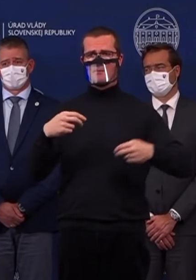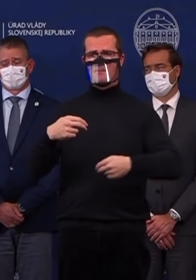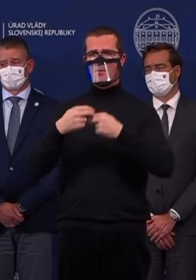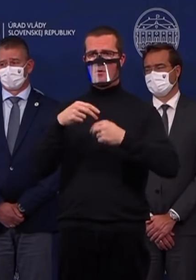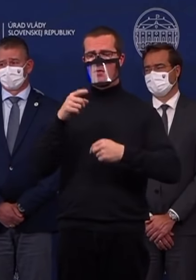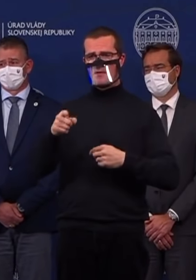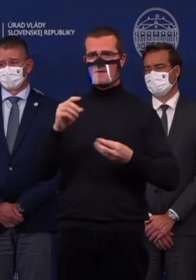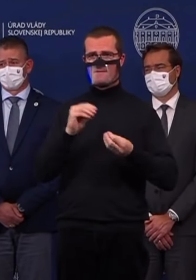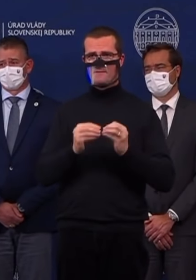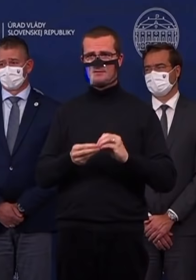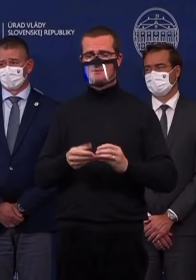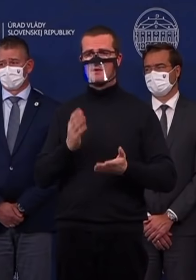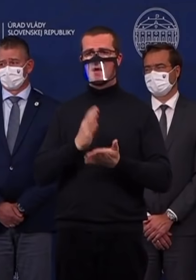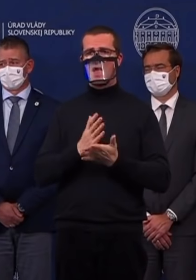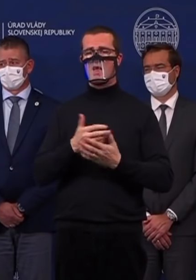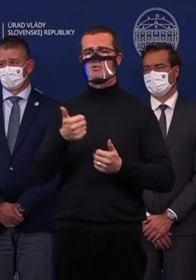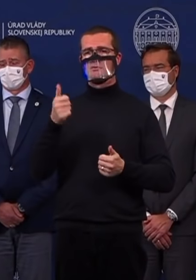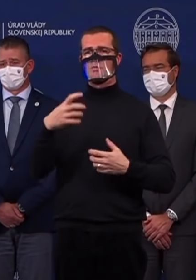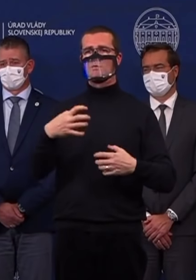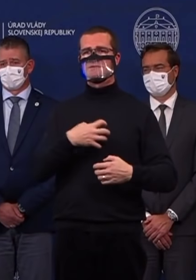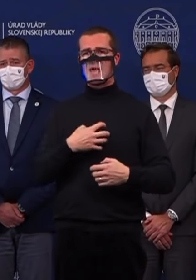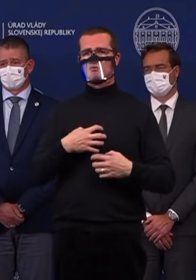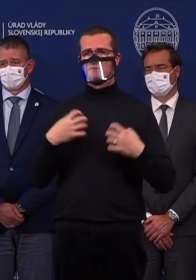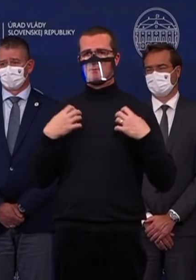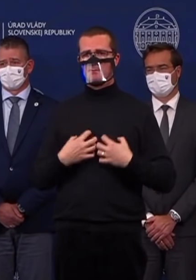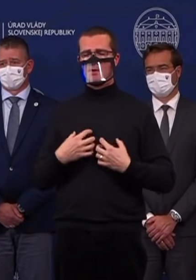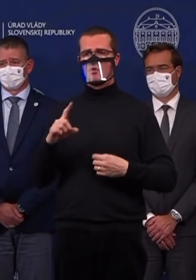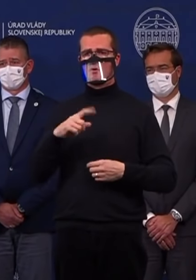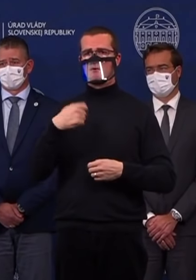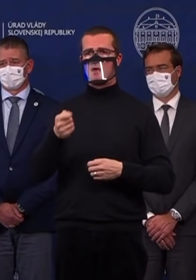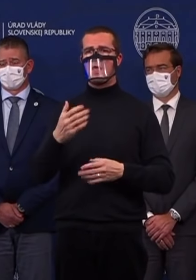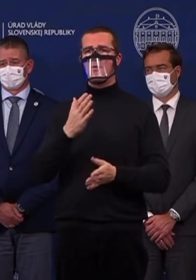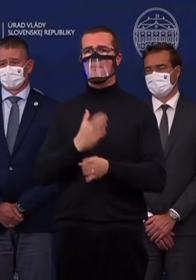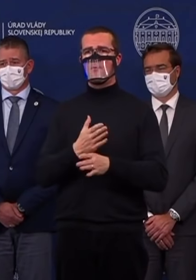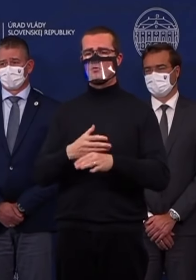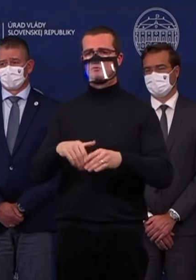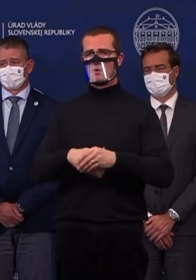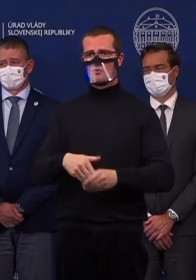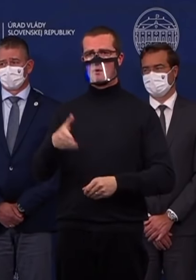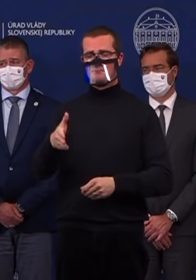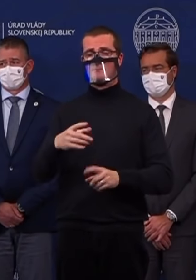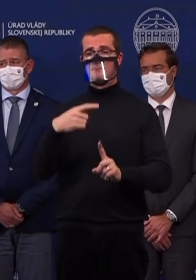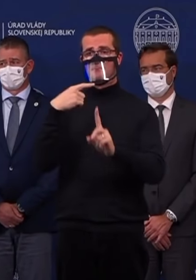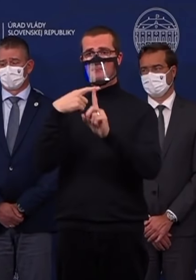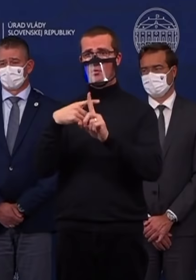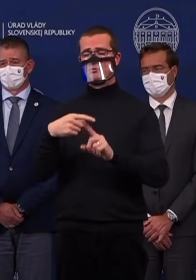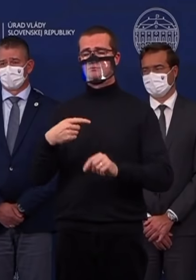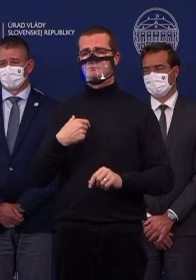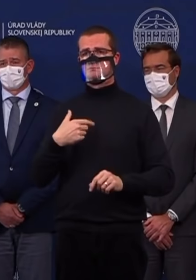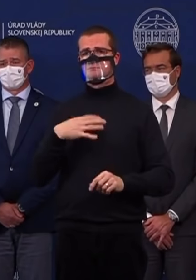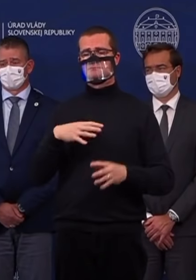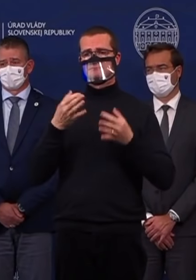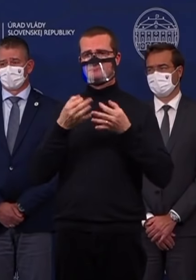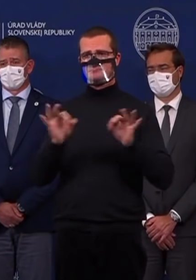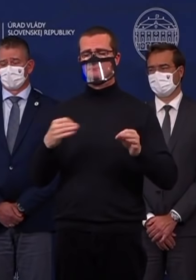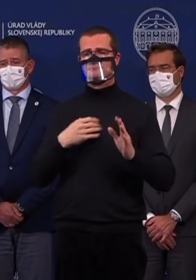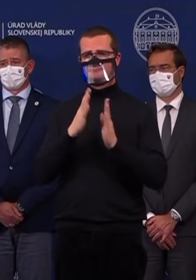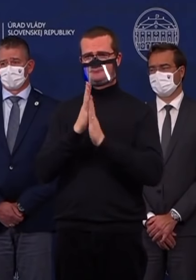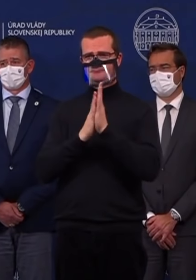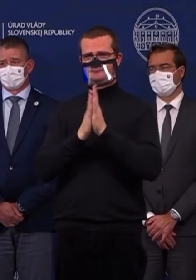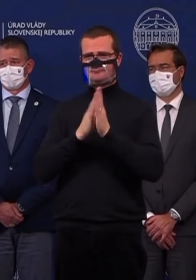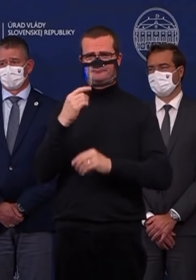veci. Každému jednému starostovi, primátorovi, ktorý podal pomocnú ruku. Zároveň dovolím si poprosiť